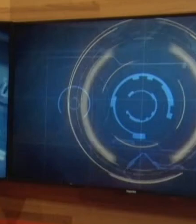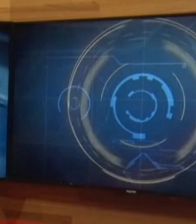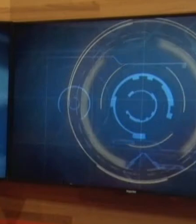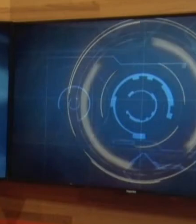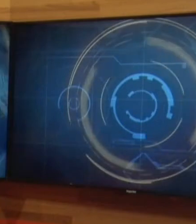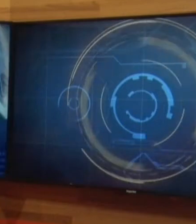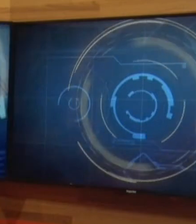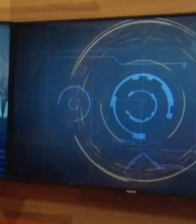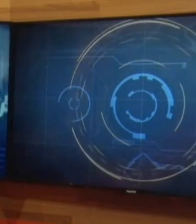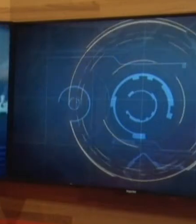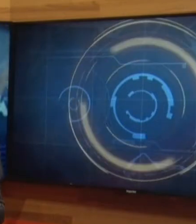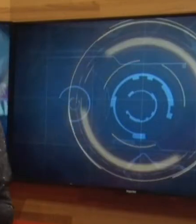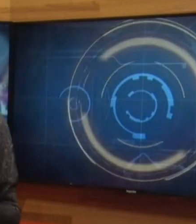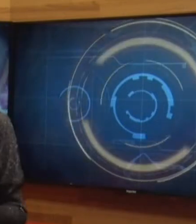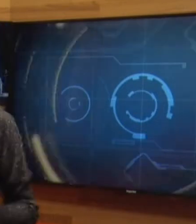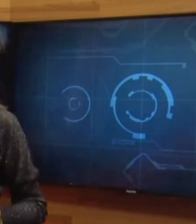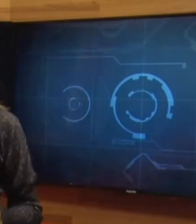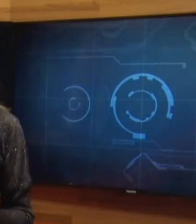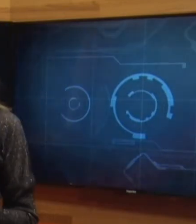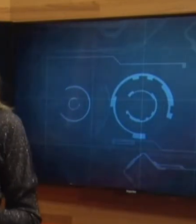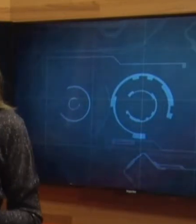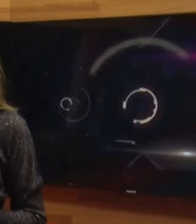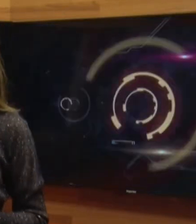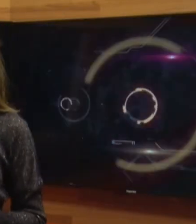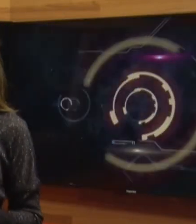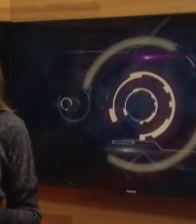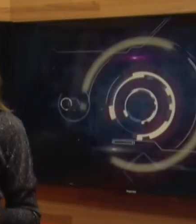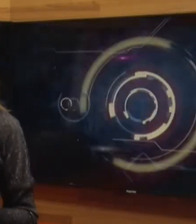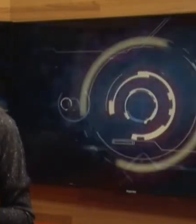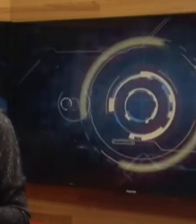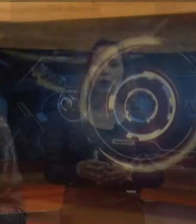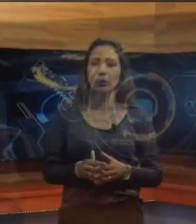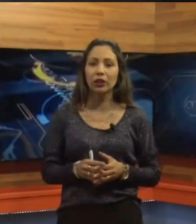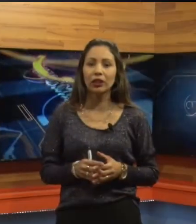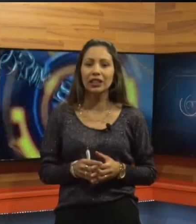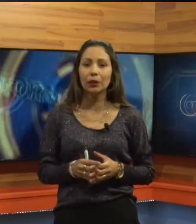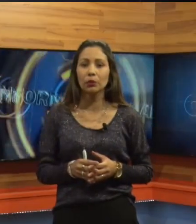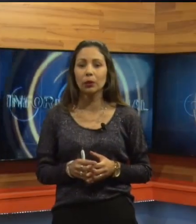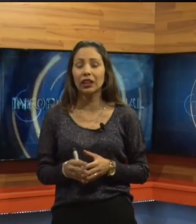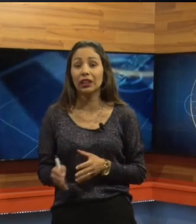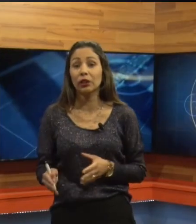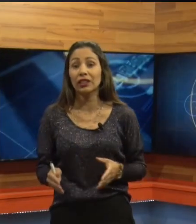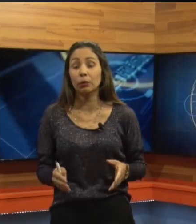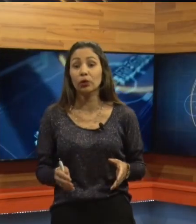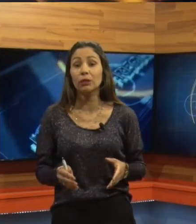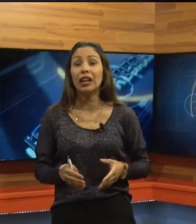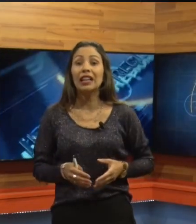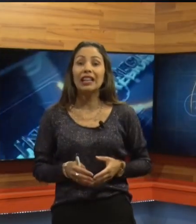Bien, vamos a cambiar de tema nosotros por un ratito y vamos a hacer contacto con Mariel Santi como todos los mediodías y vamos a hablar de lo que se aproxima,